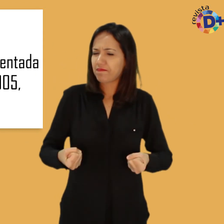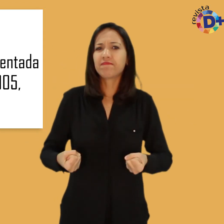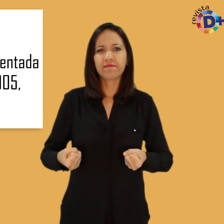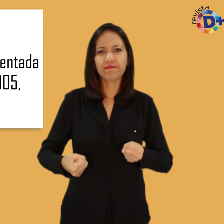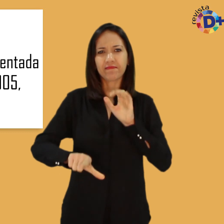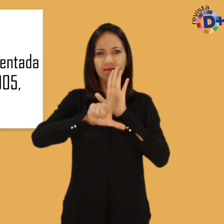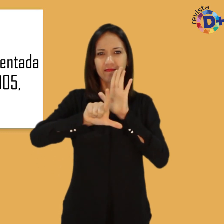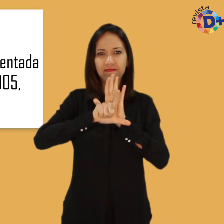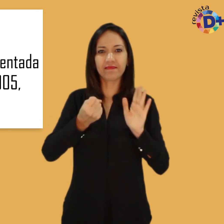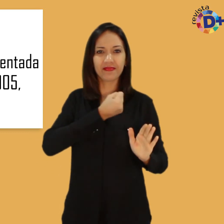Lei